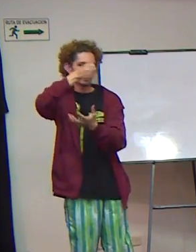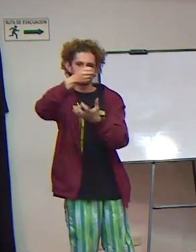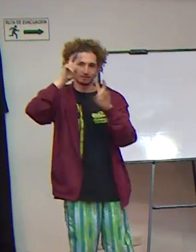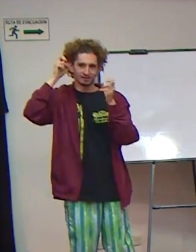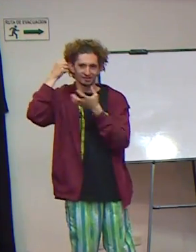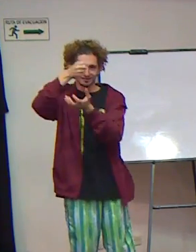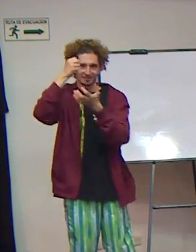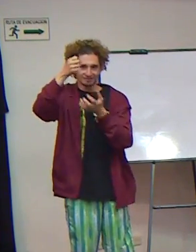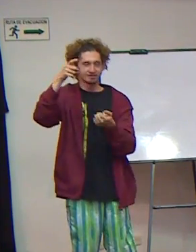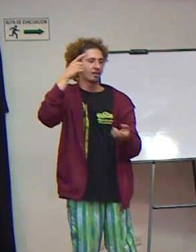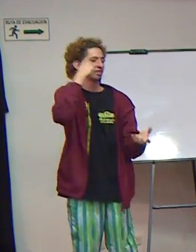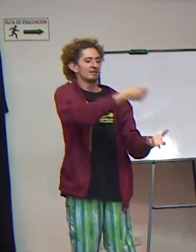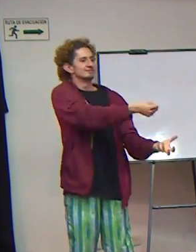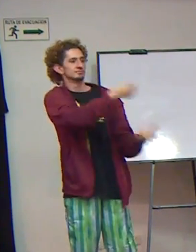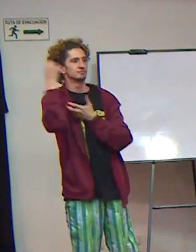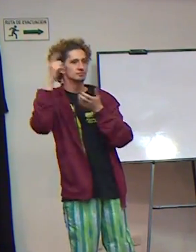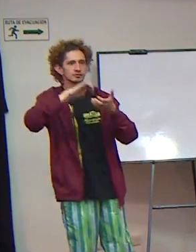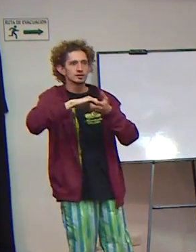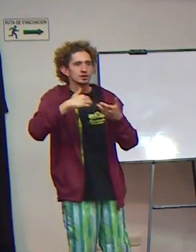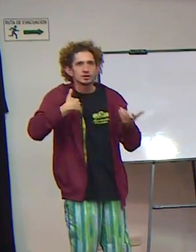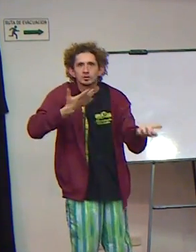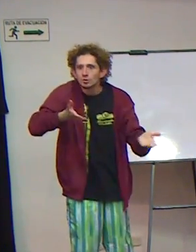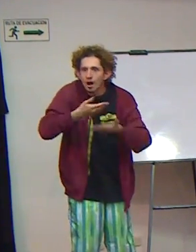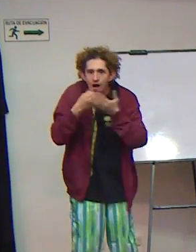Una situación...